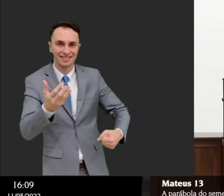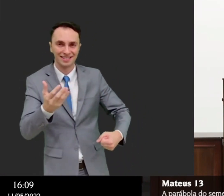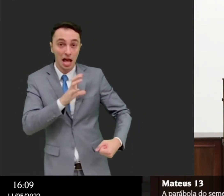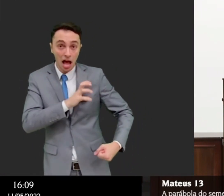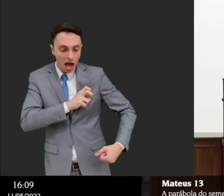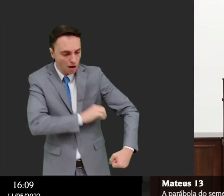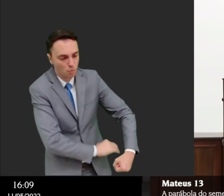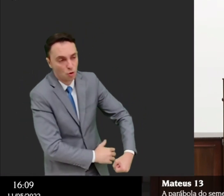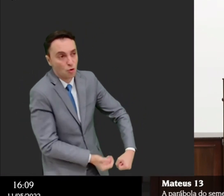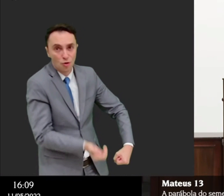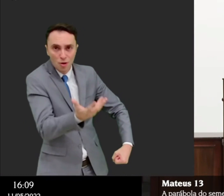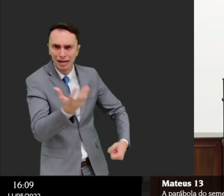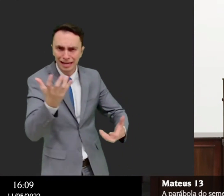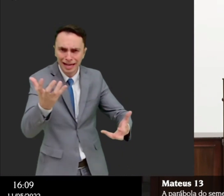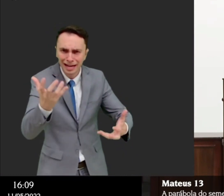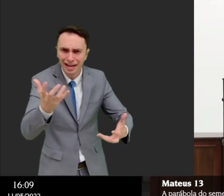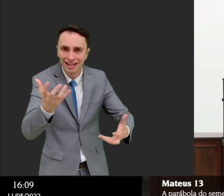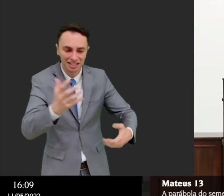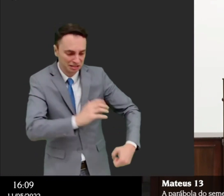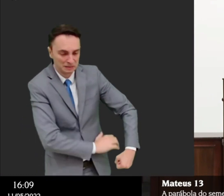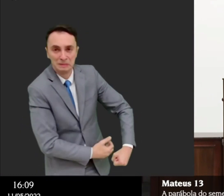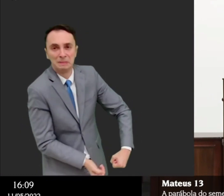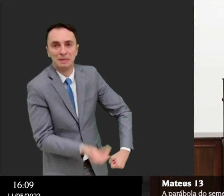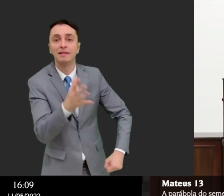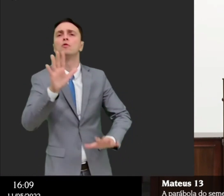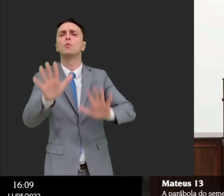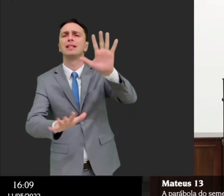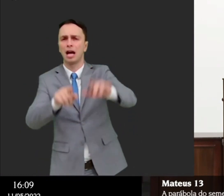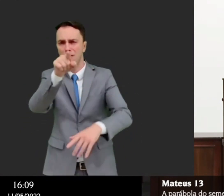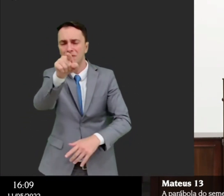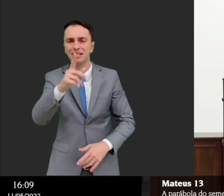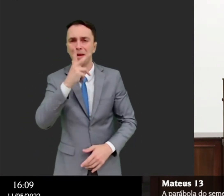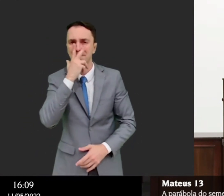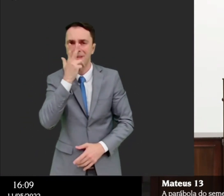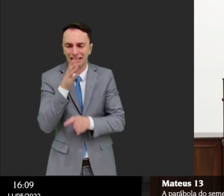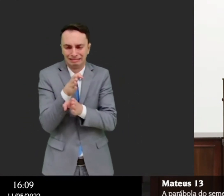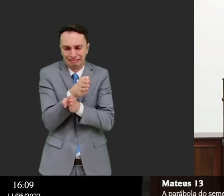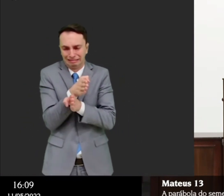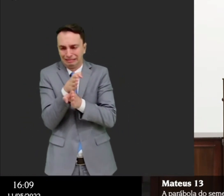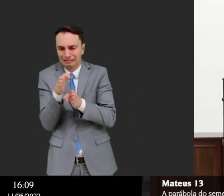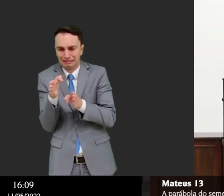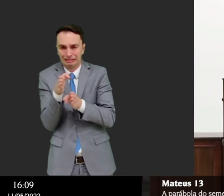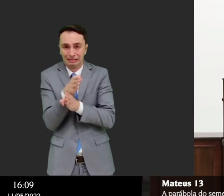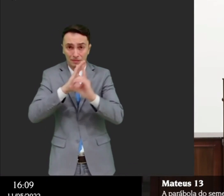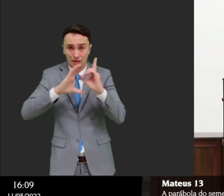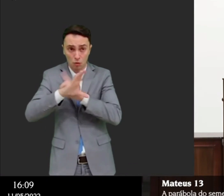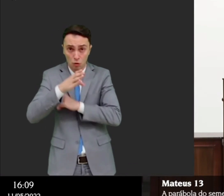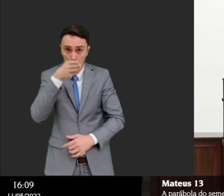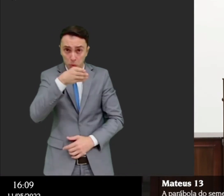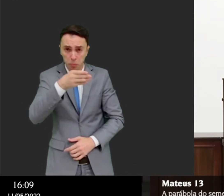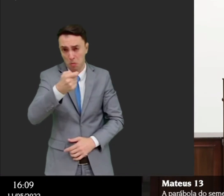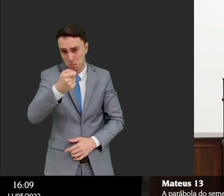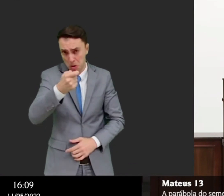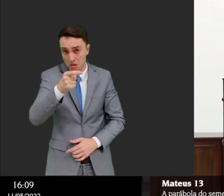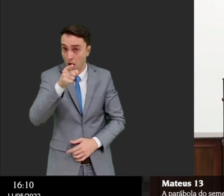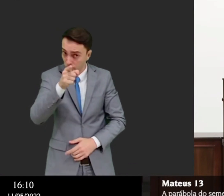É o que Deus manda. E cuidado, você está meio fracão, não está? Você está congregando pouco. Ó, sem